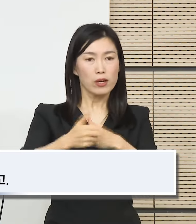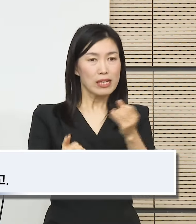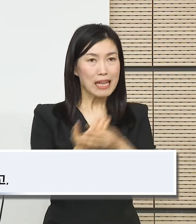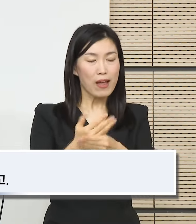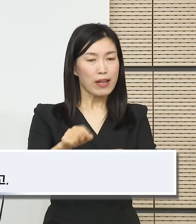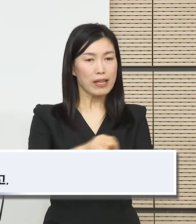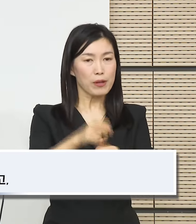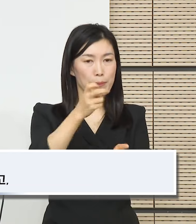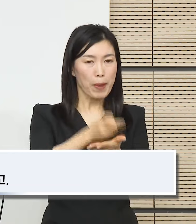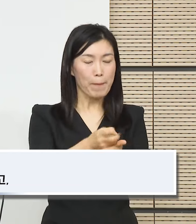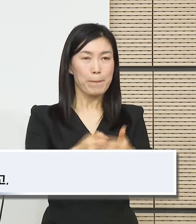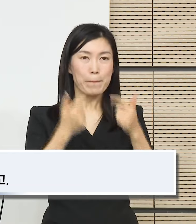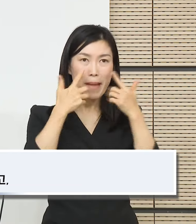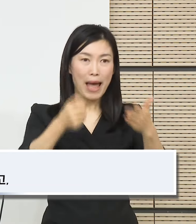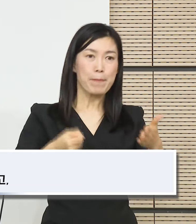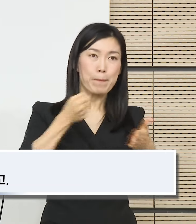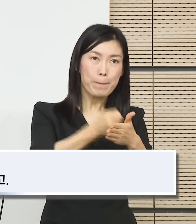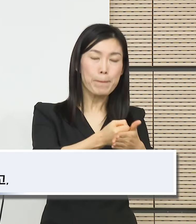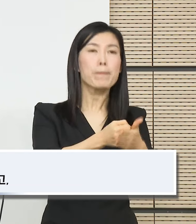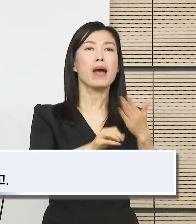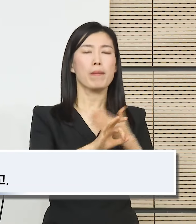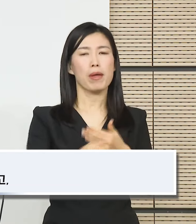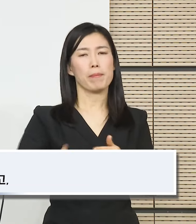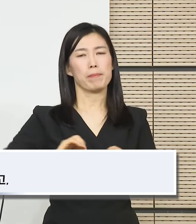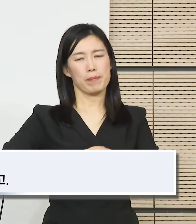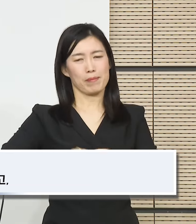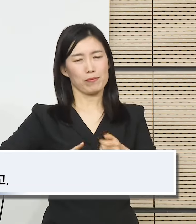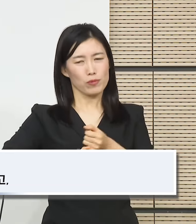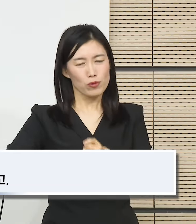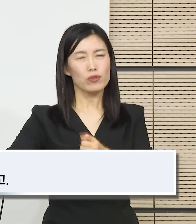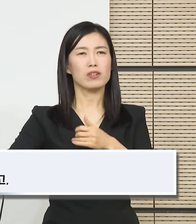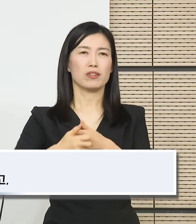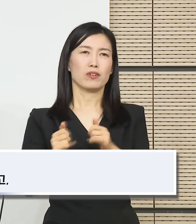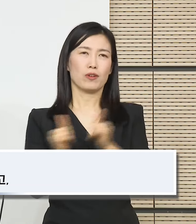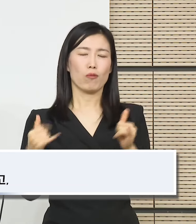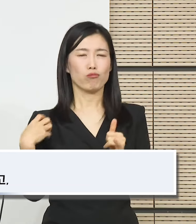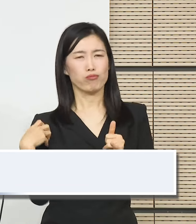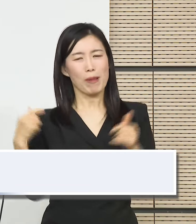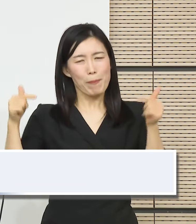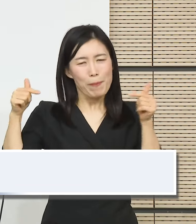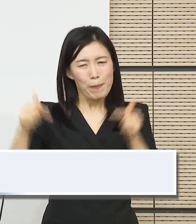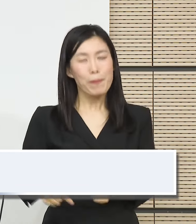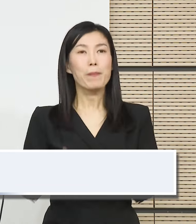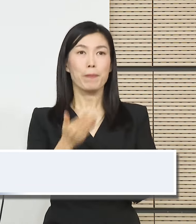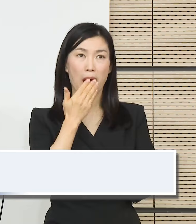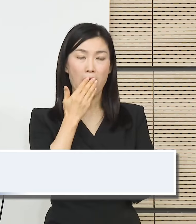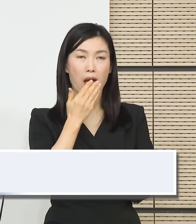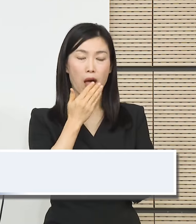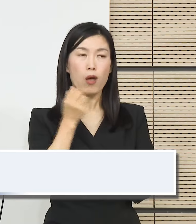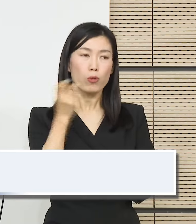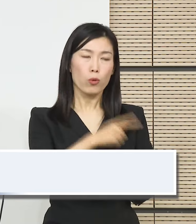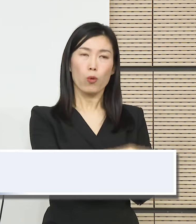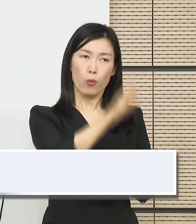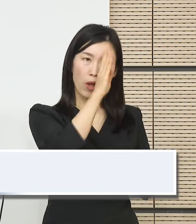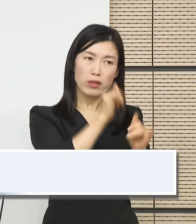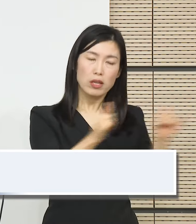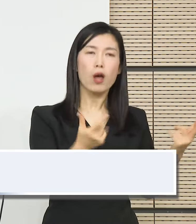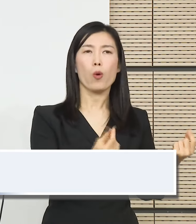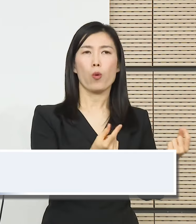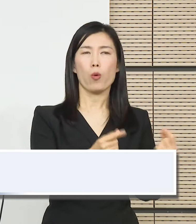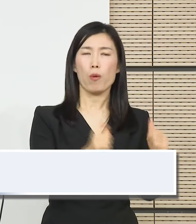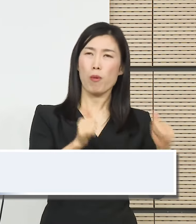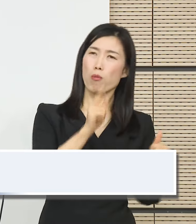의료사고처리특례법이 제정되면 필수의료 인력의 법적 부담을 획기적으로 낮추고 환자는 소송까지 가지